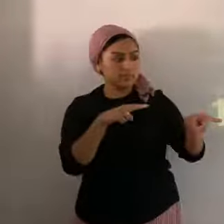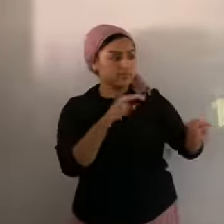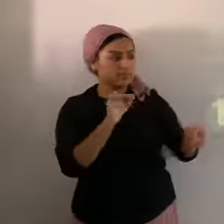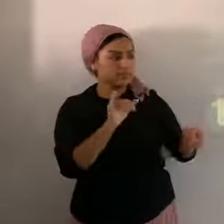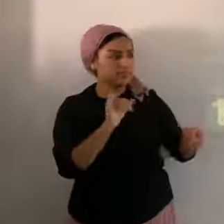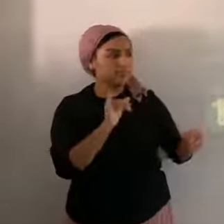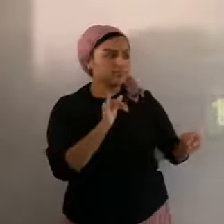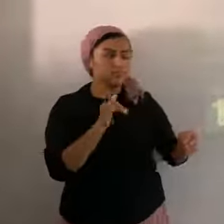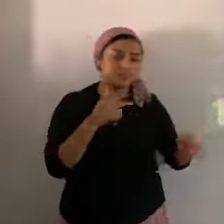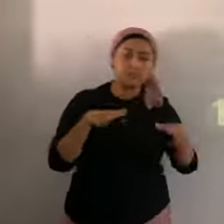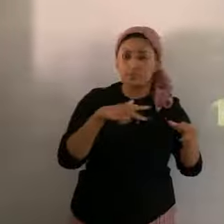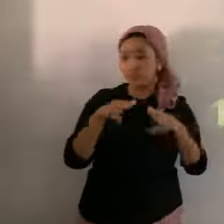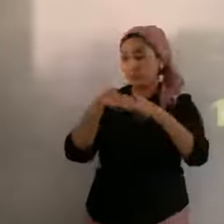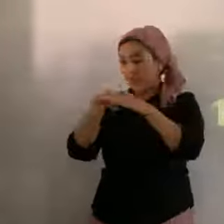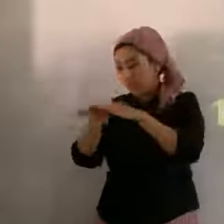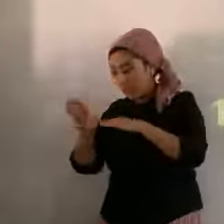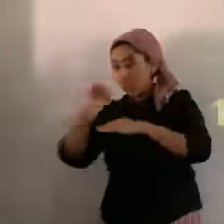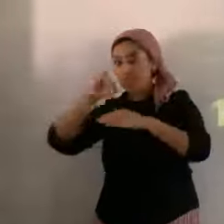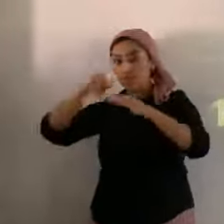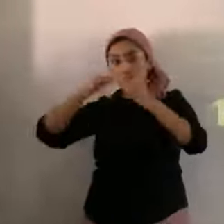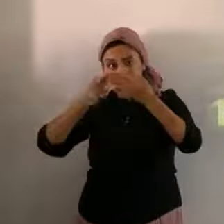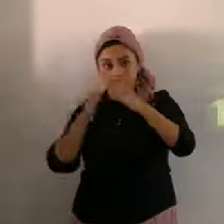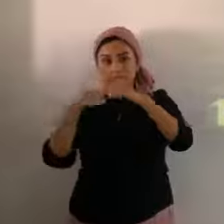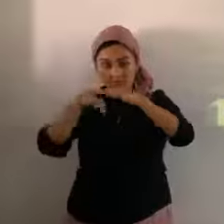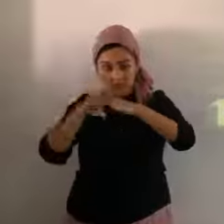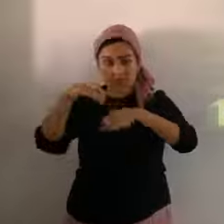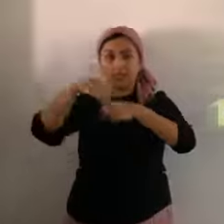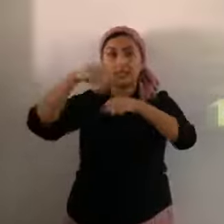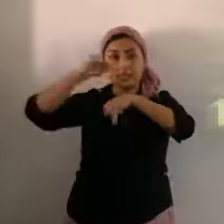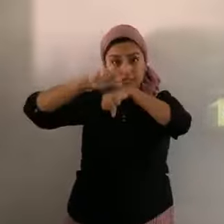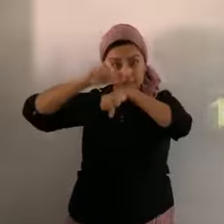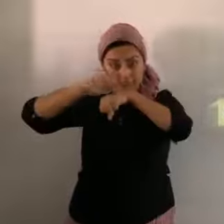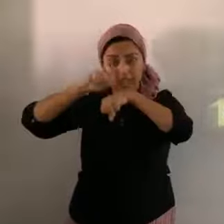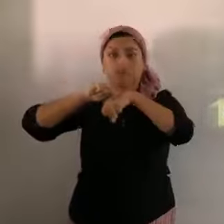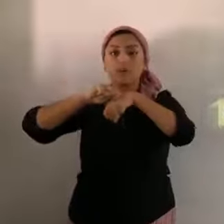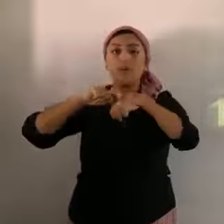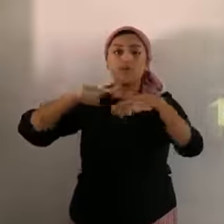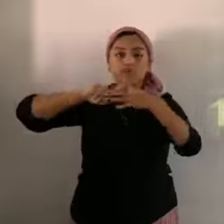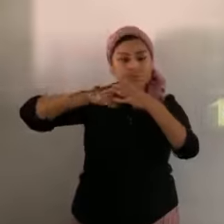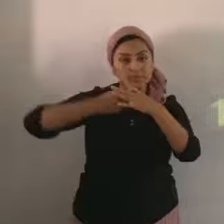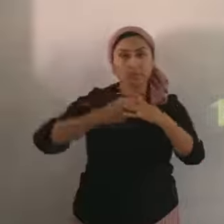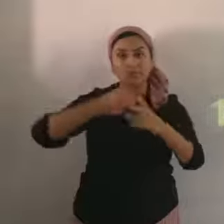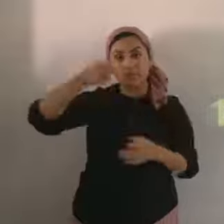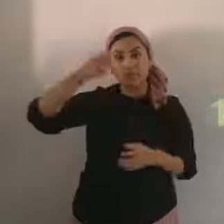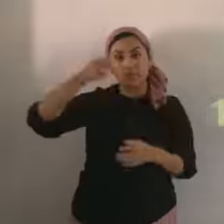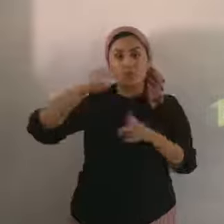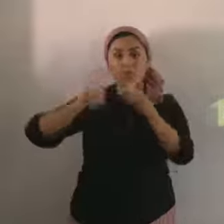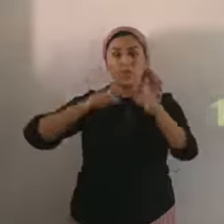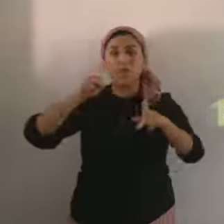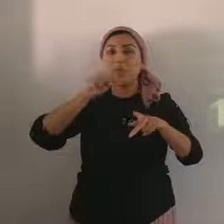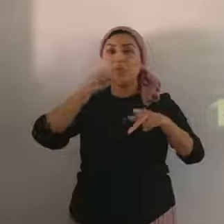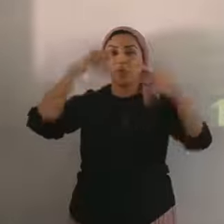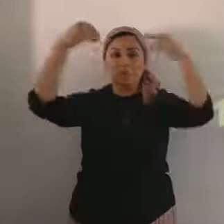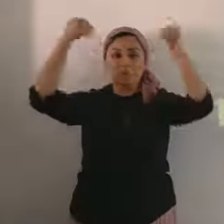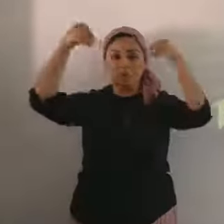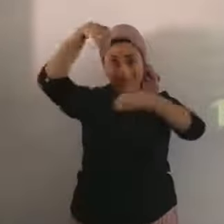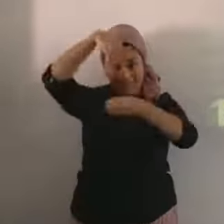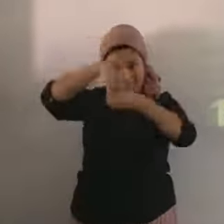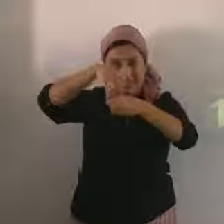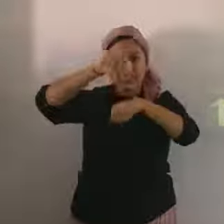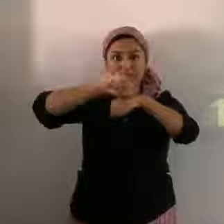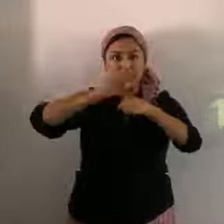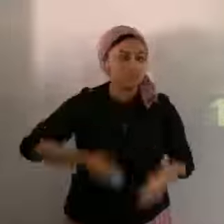a Jerusalén, y entrando Yahshua en el Bet Hamidash, en el templo, comenzó a echar fuera a los que vendían y compraban en el templo, en